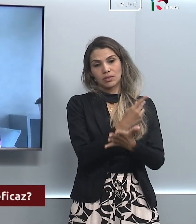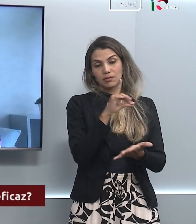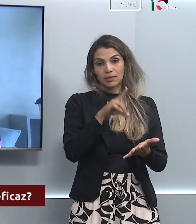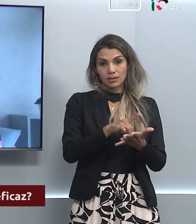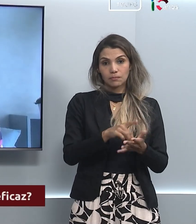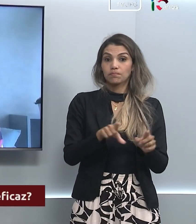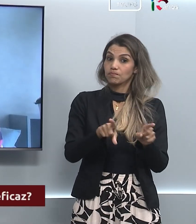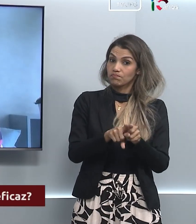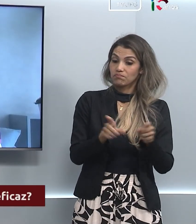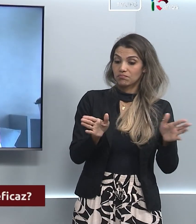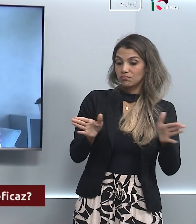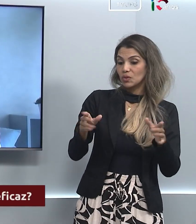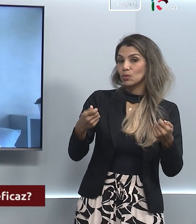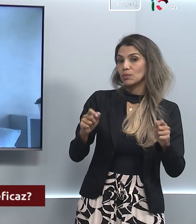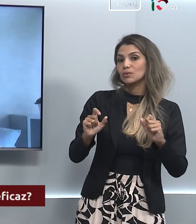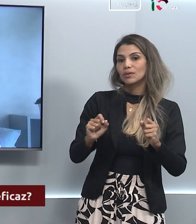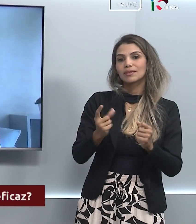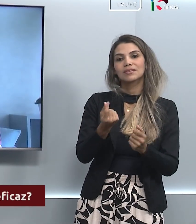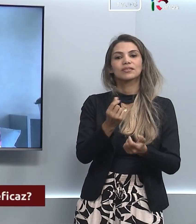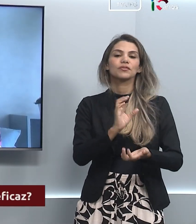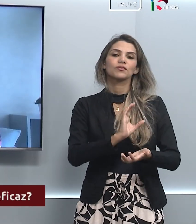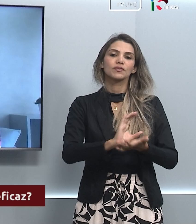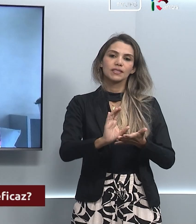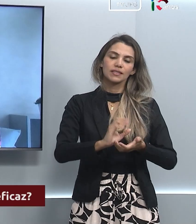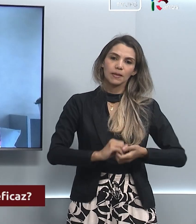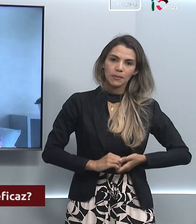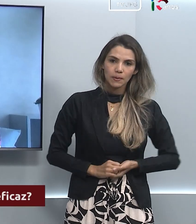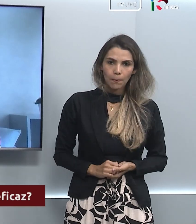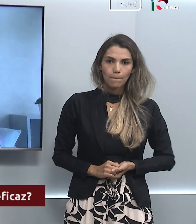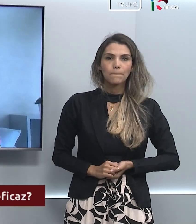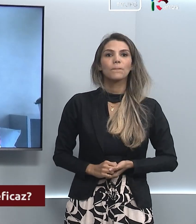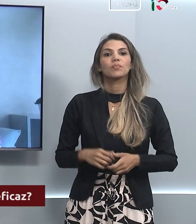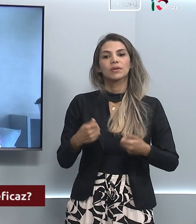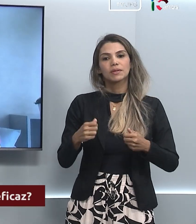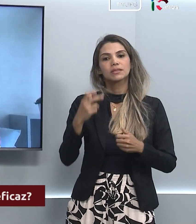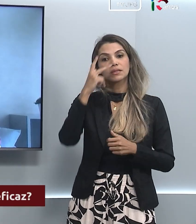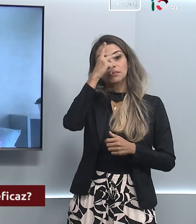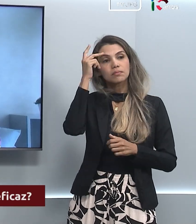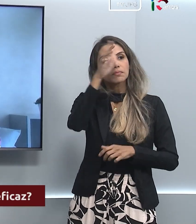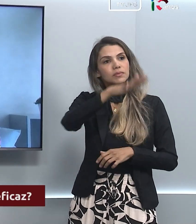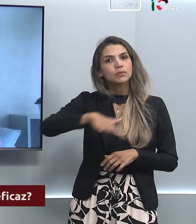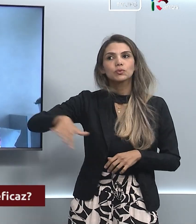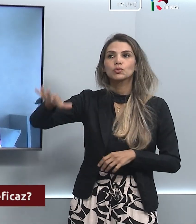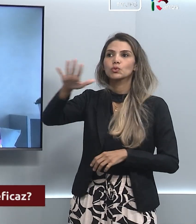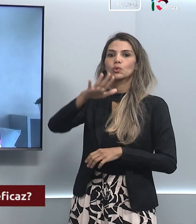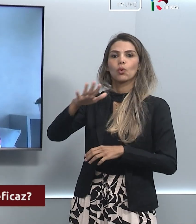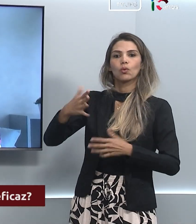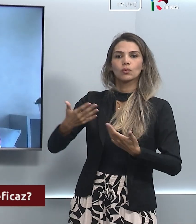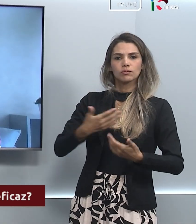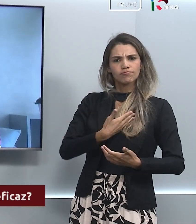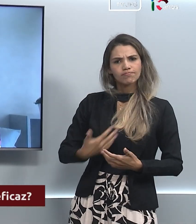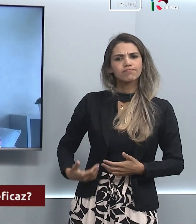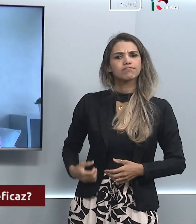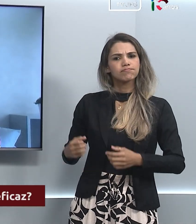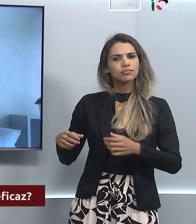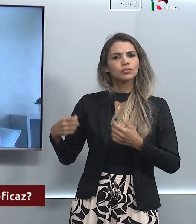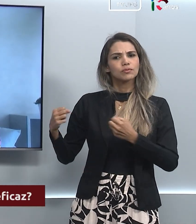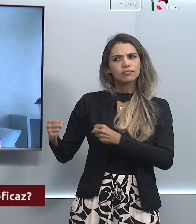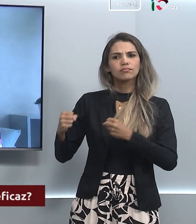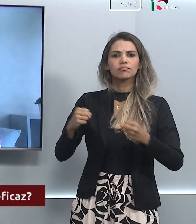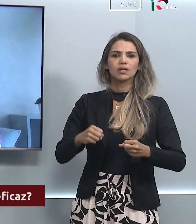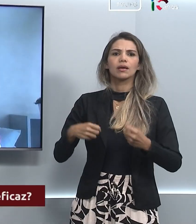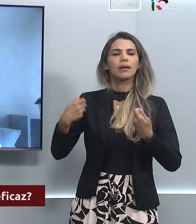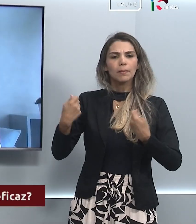financiamento. A acessibilidade, ela precisa que as pessoas, que o poder público entenda que nós precisamos de